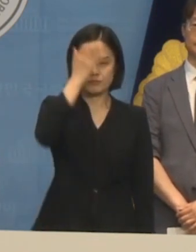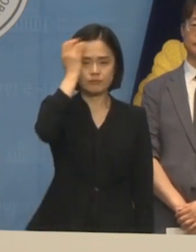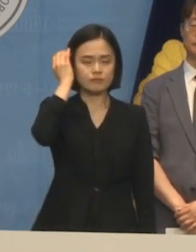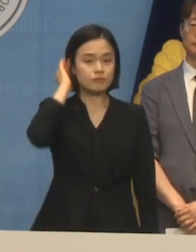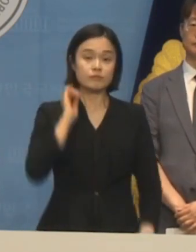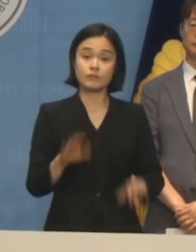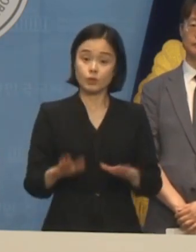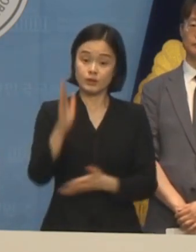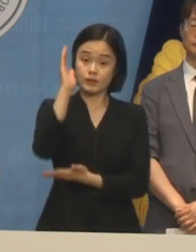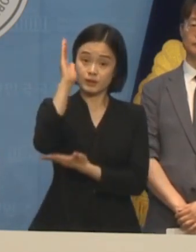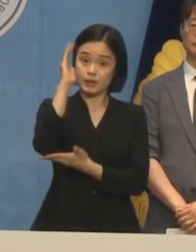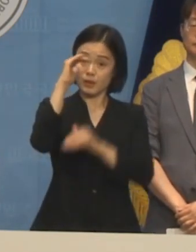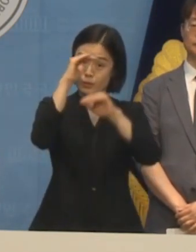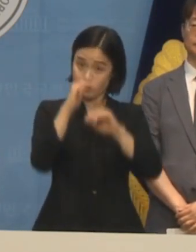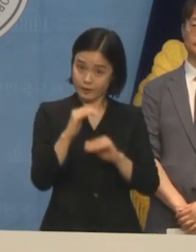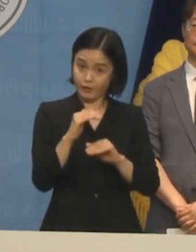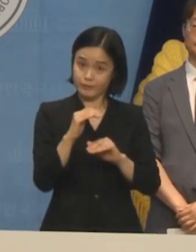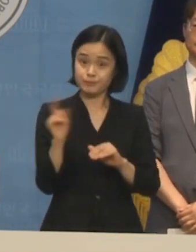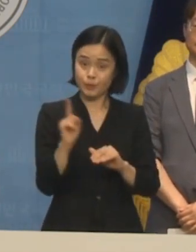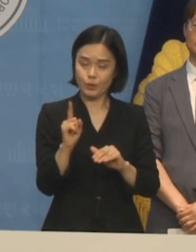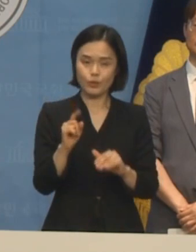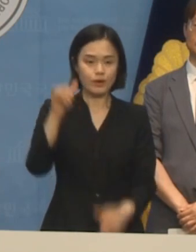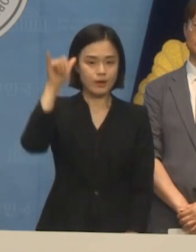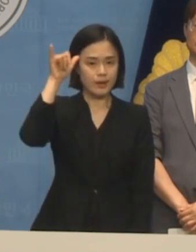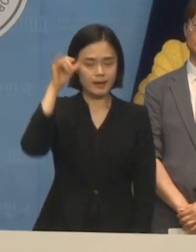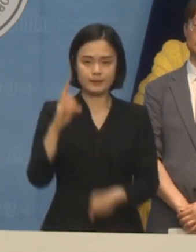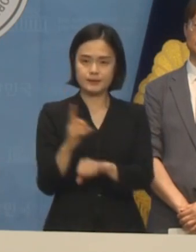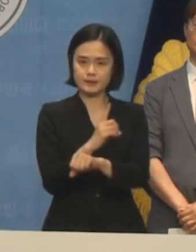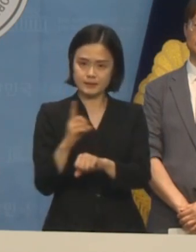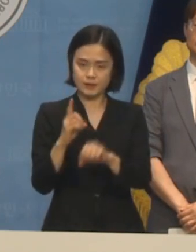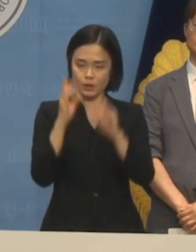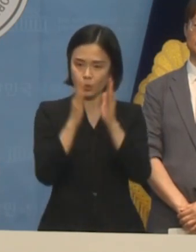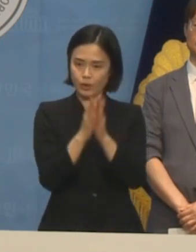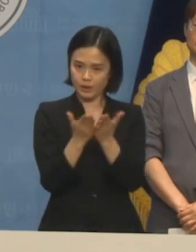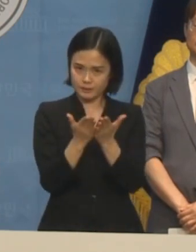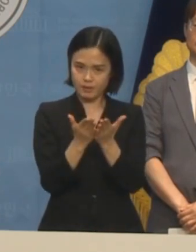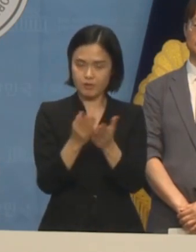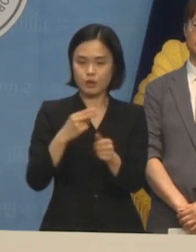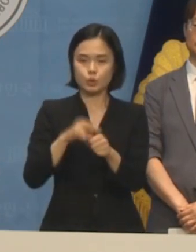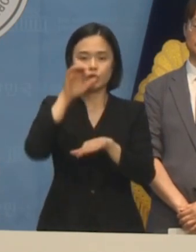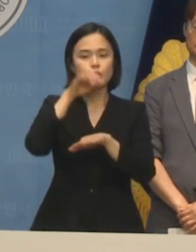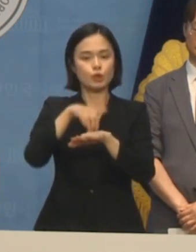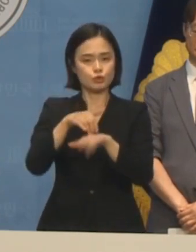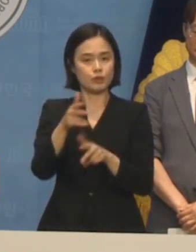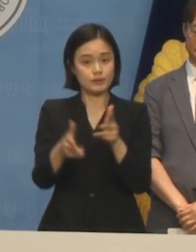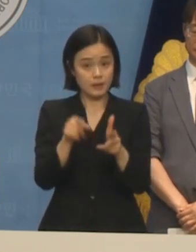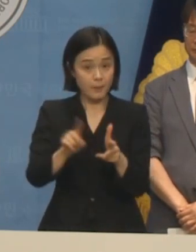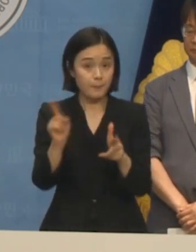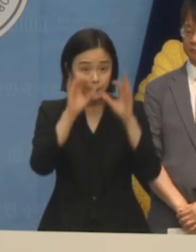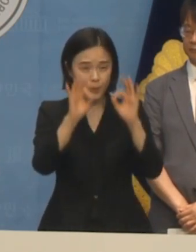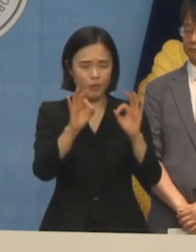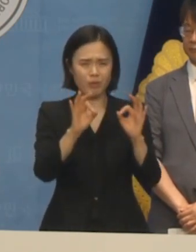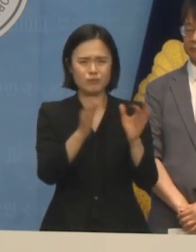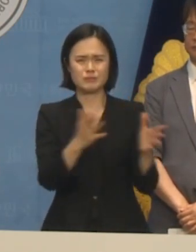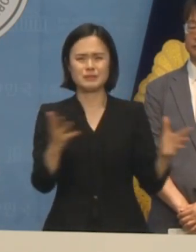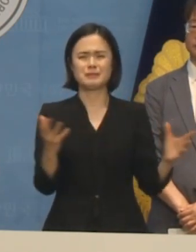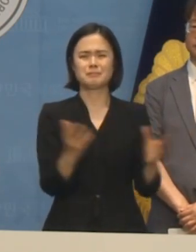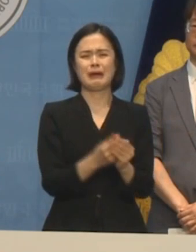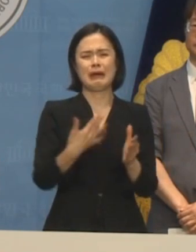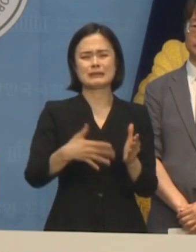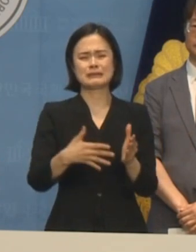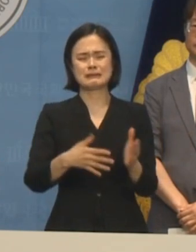오늘 기자회견을 통해 AI 디지털 교과서 연수와 사업이 부실, 급조, 일방적인 것임을